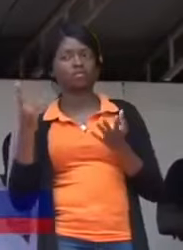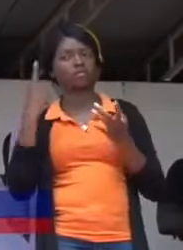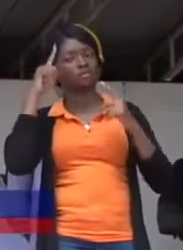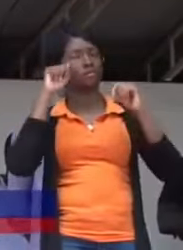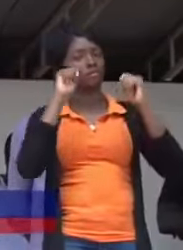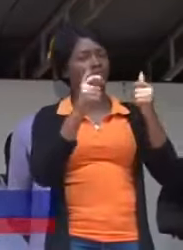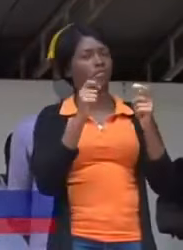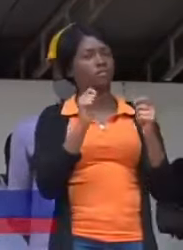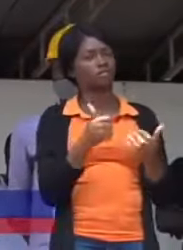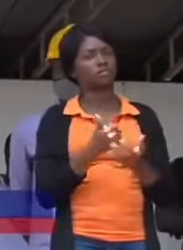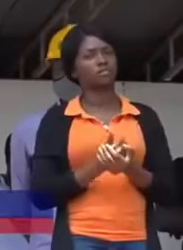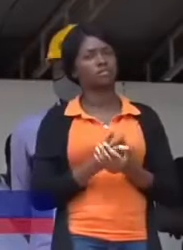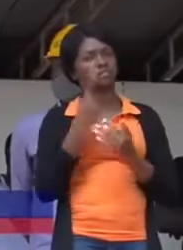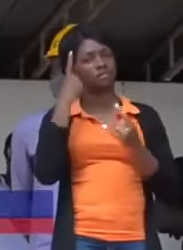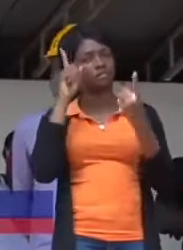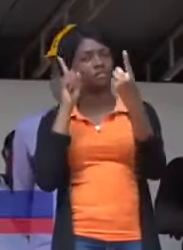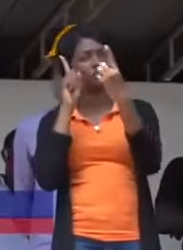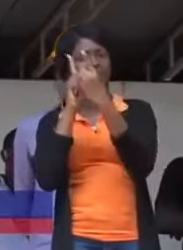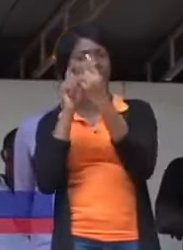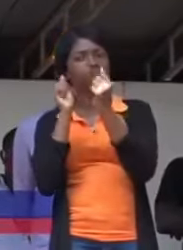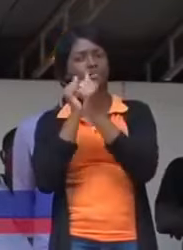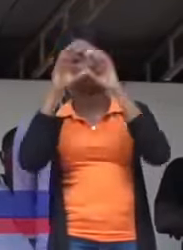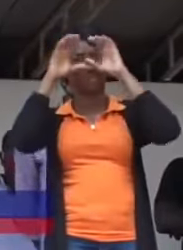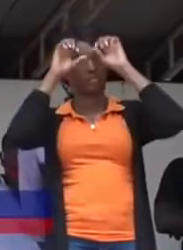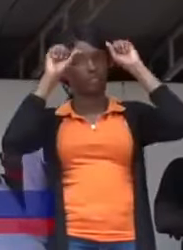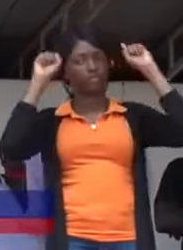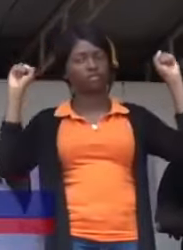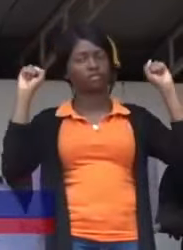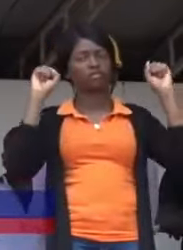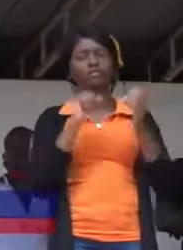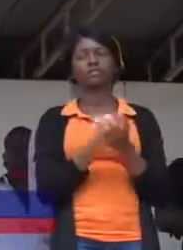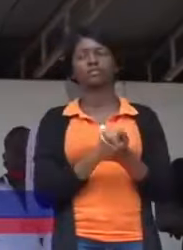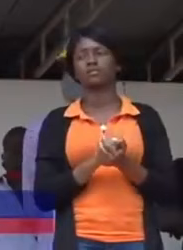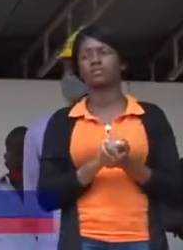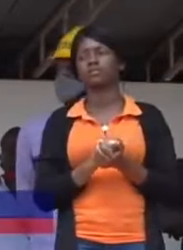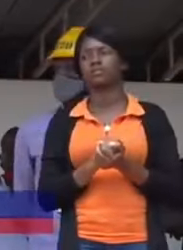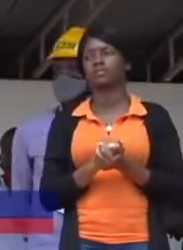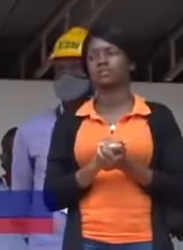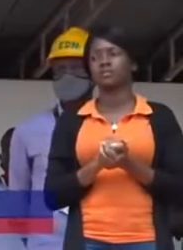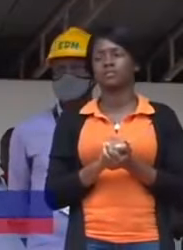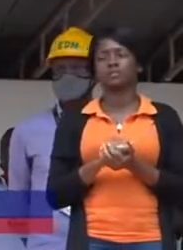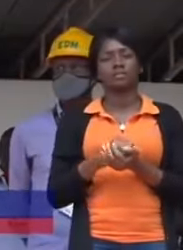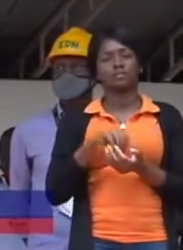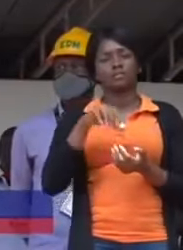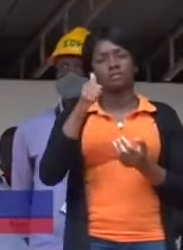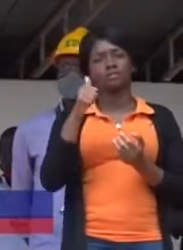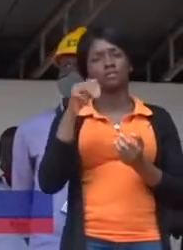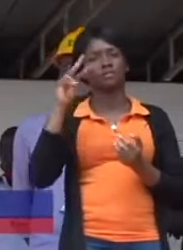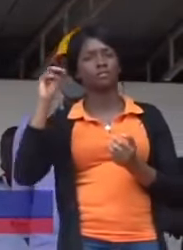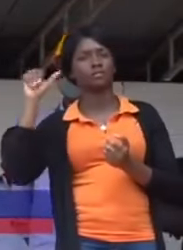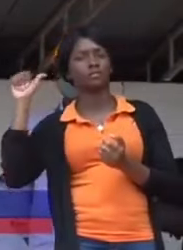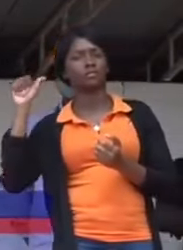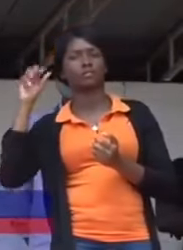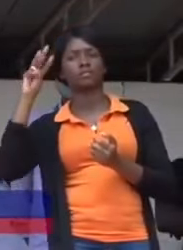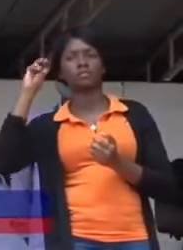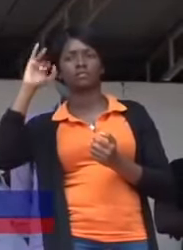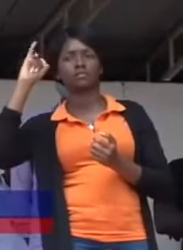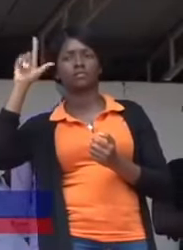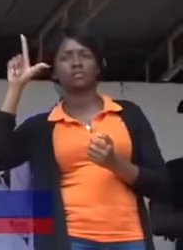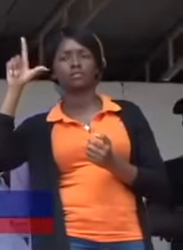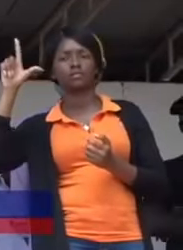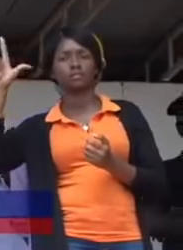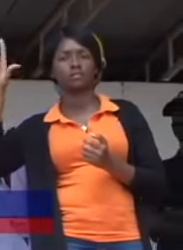pressé pour ta rencontrer avec président Lambalé de magistrat Ziki avec magistrat Miloa délégué départemental là